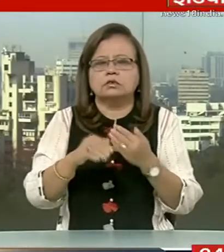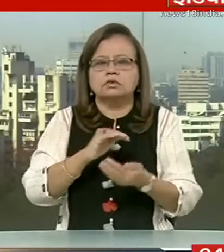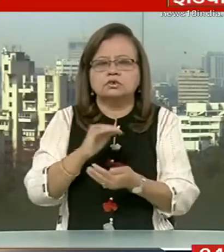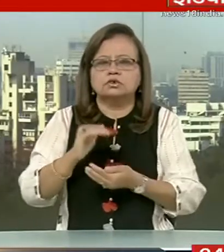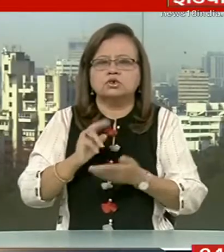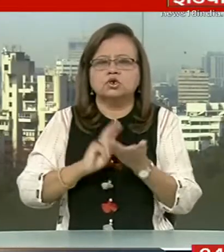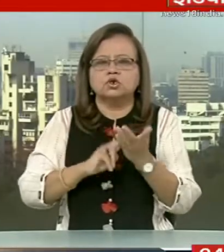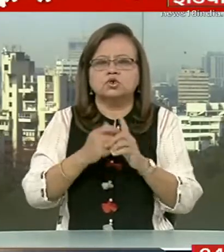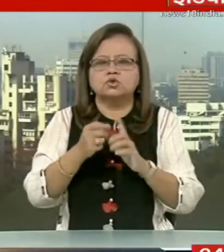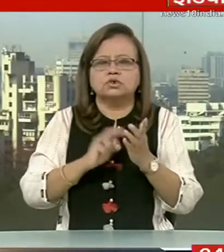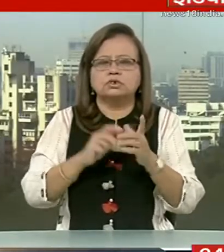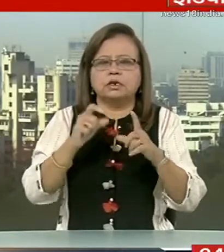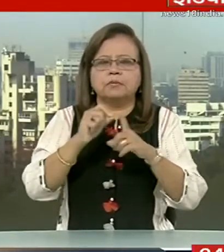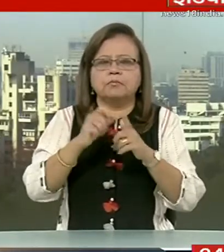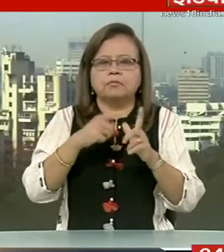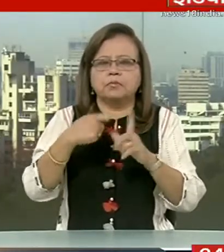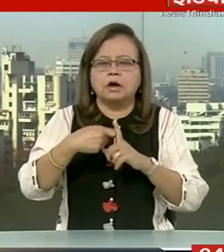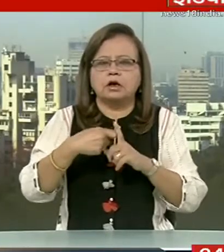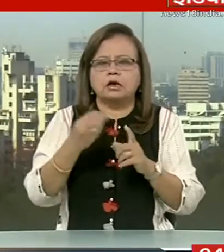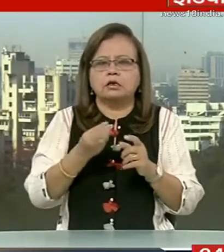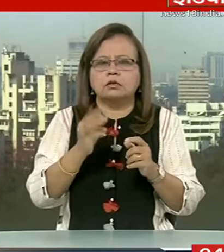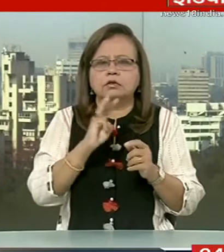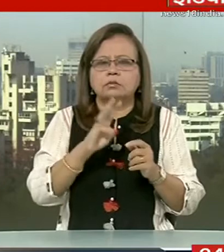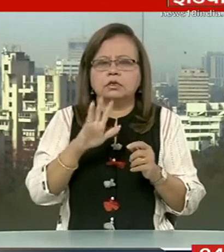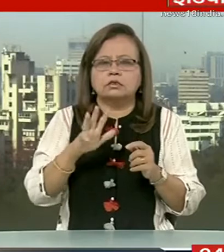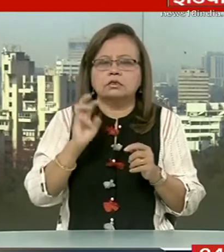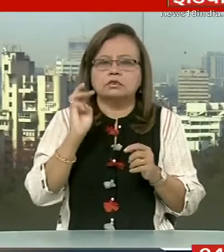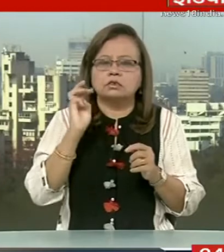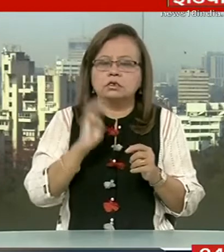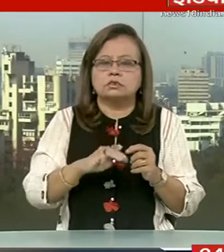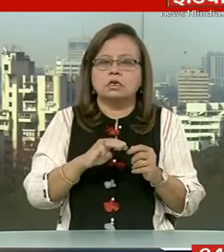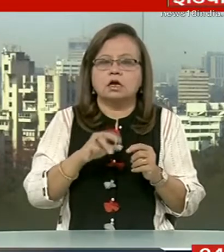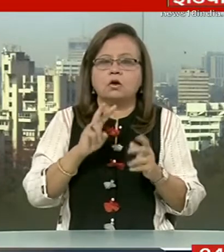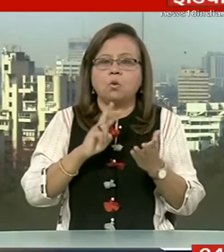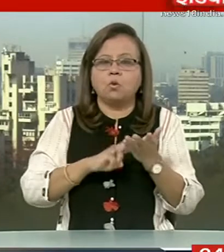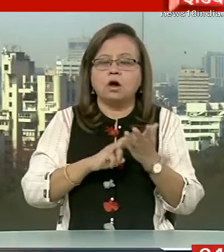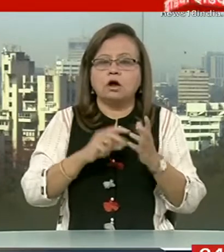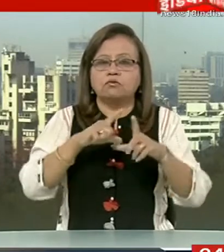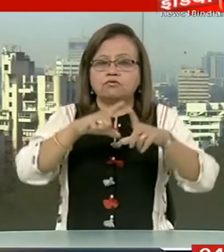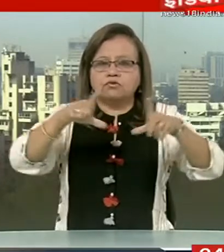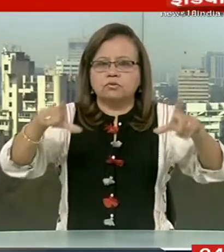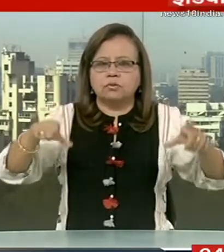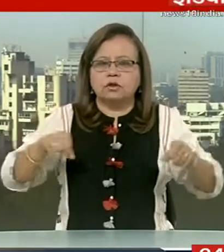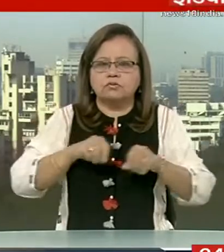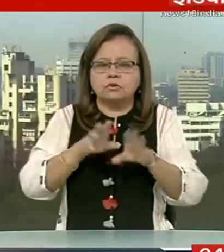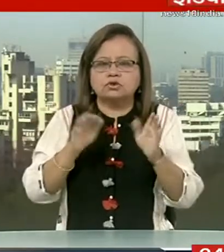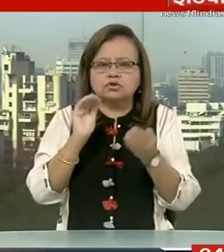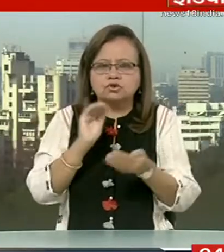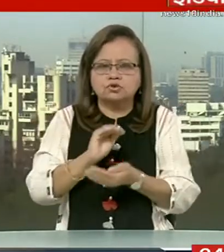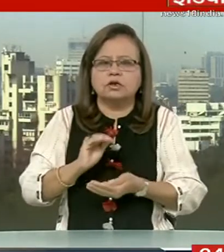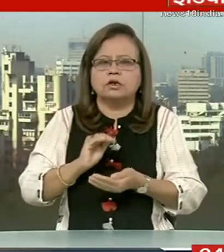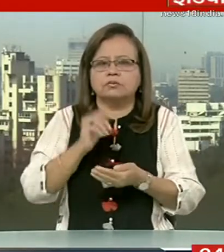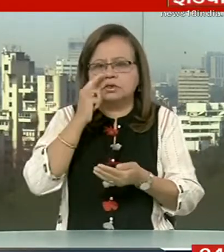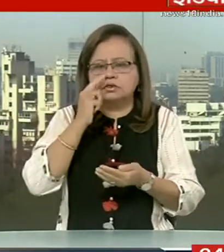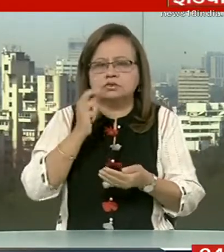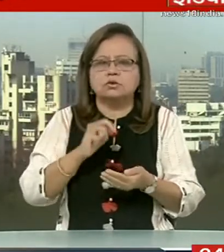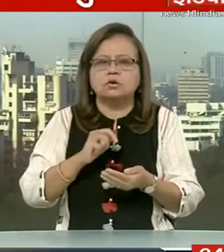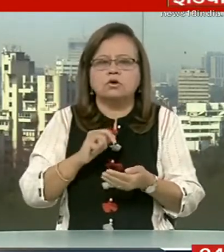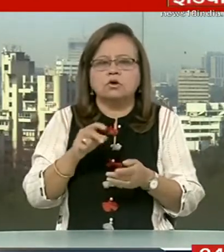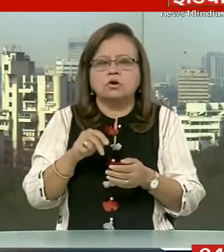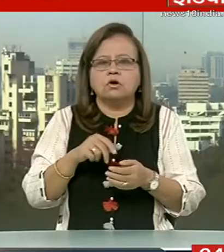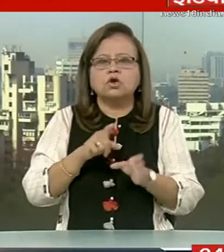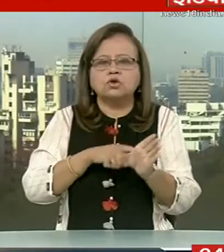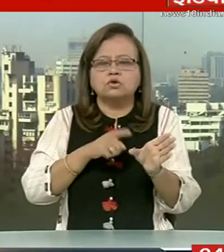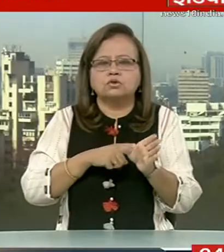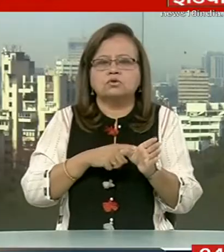चिल्ड्रन पार्क करीब 35 हजार वर्ग फुट में फैला हुआ छोटे बच्चों महिलाओं और